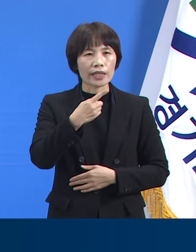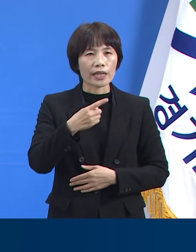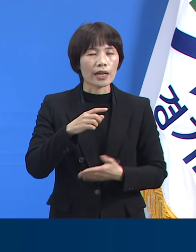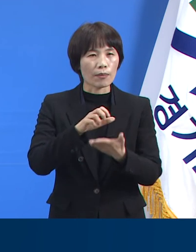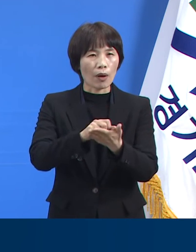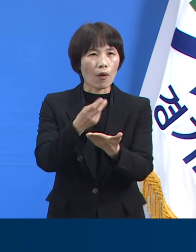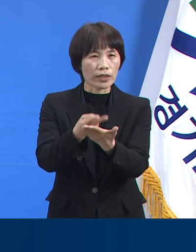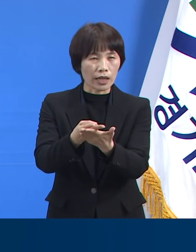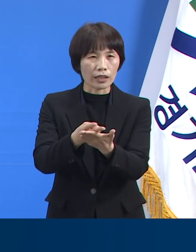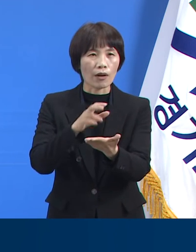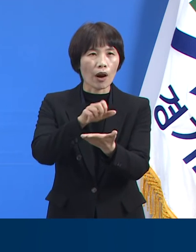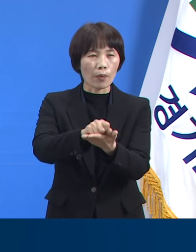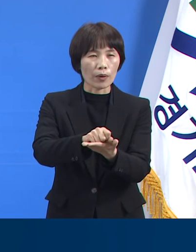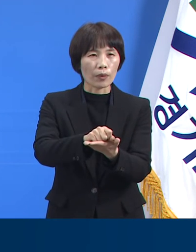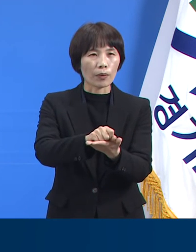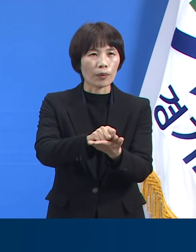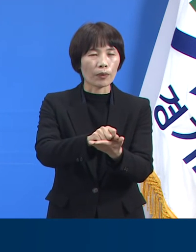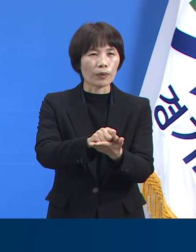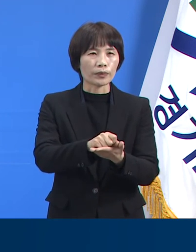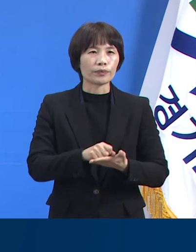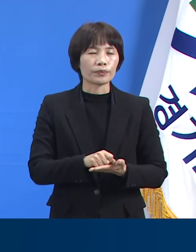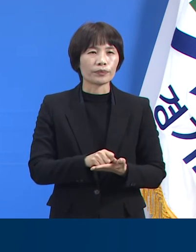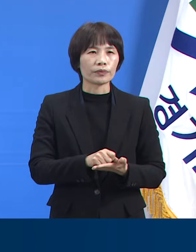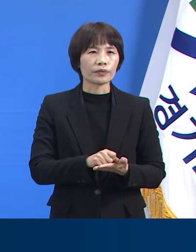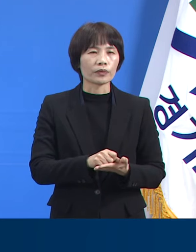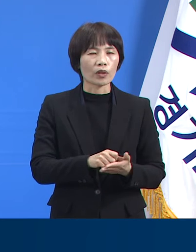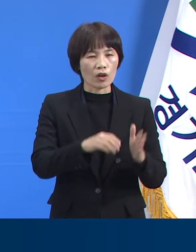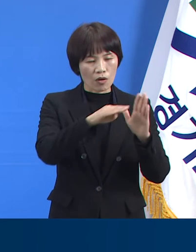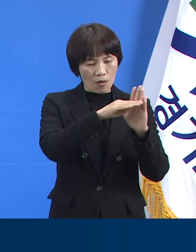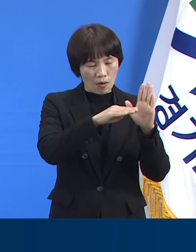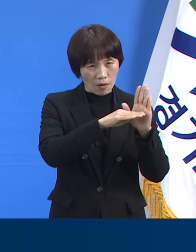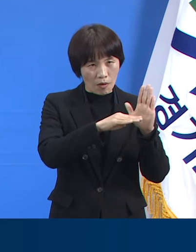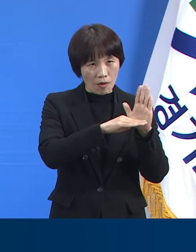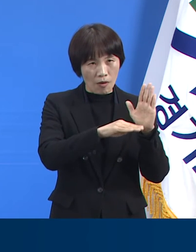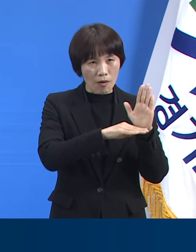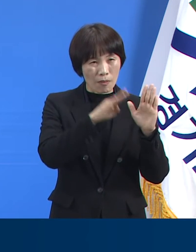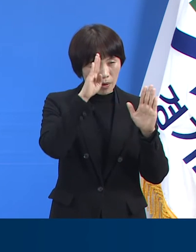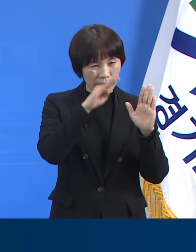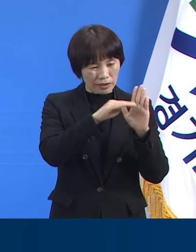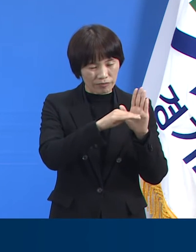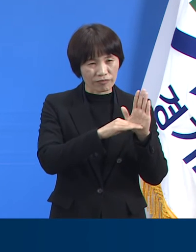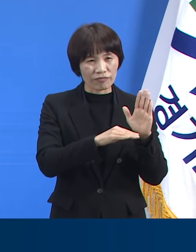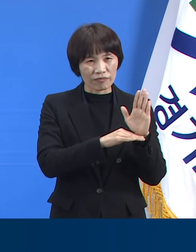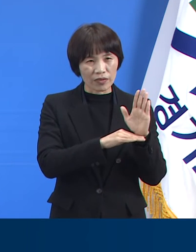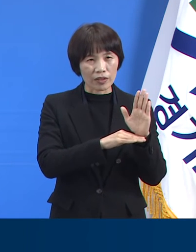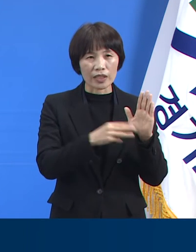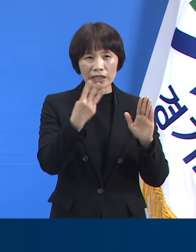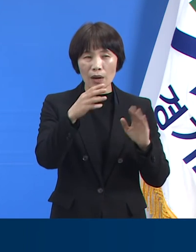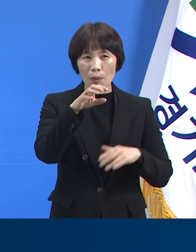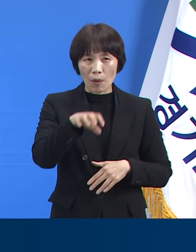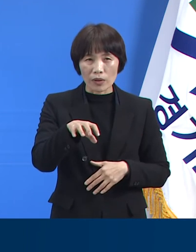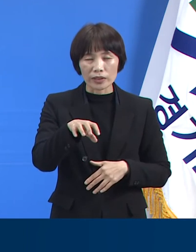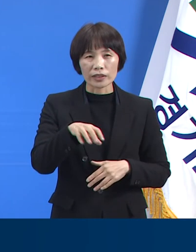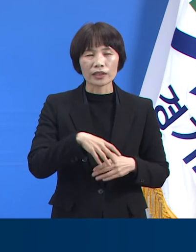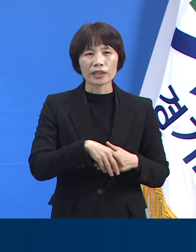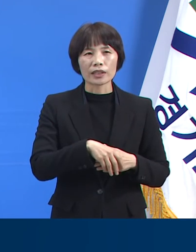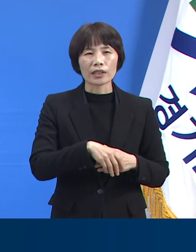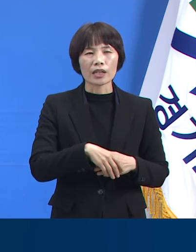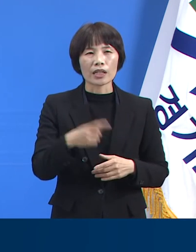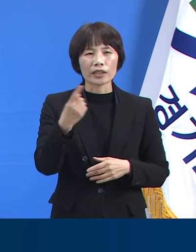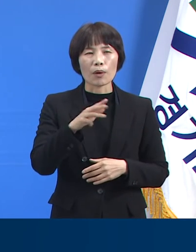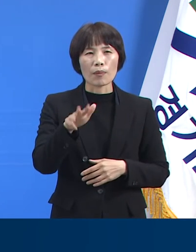391병상을 확보하였으며, 중등症 782병상, 준중증 79병상, 중증 15병상 등